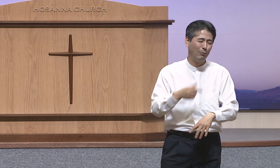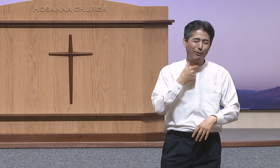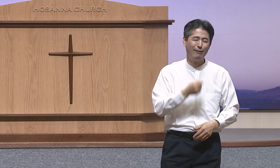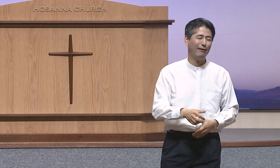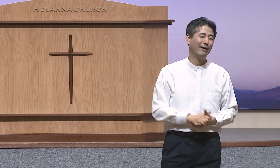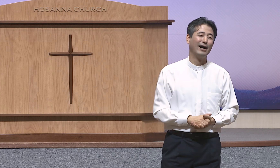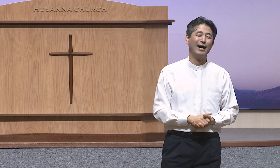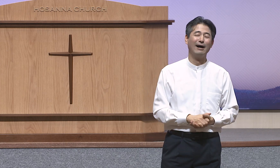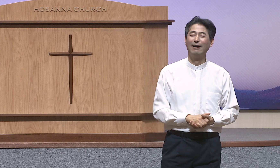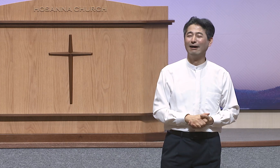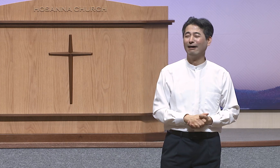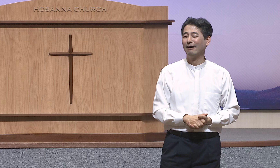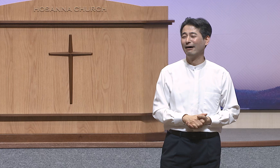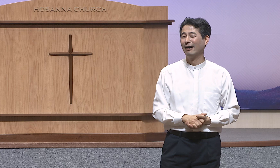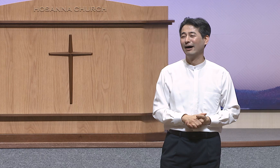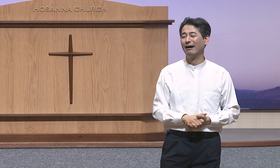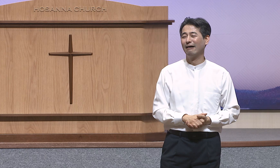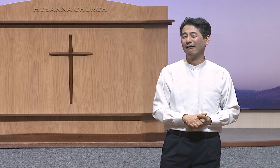다 내려놓고 싶다.